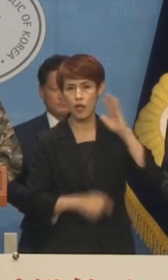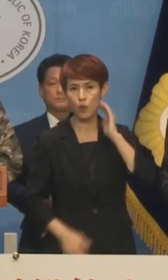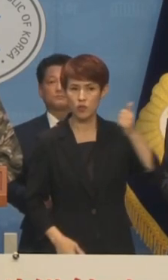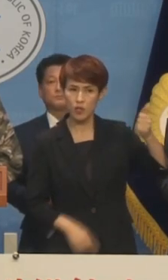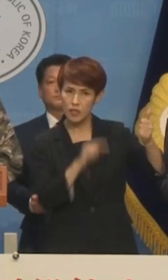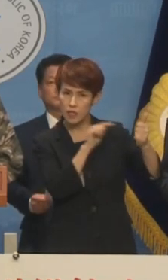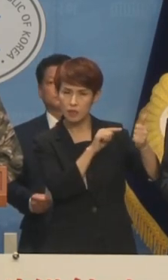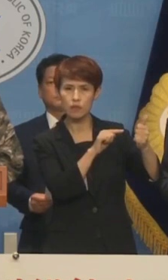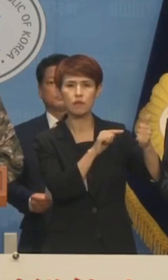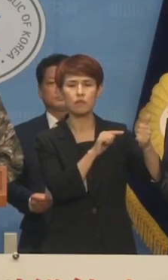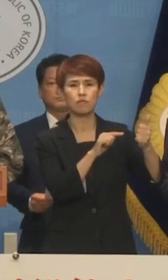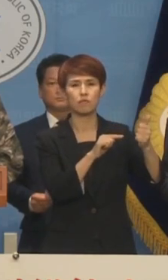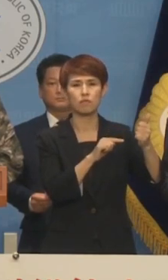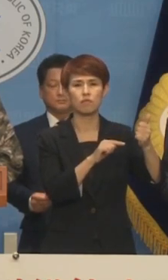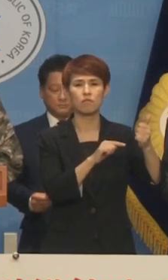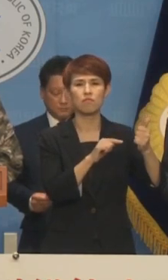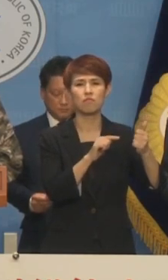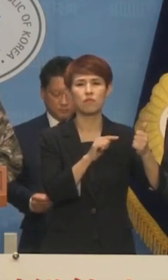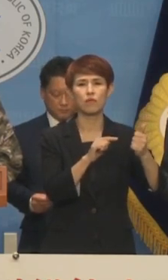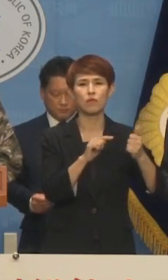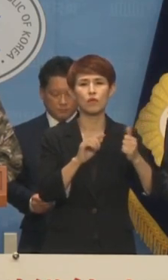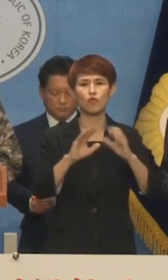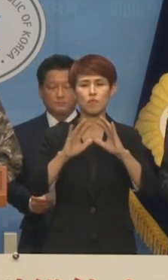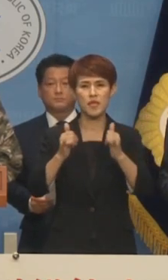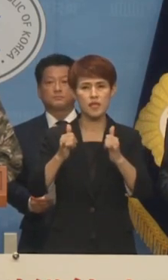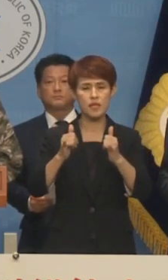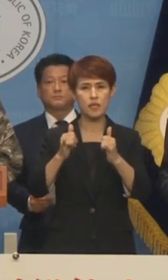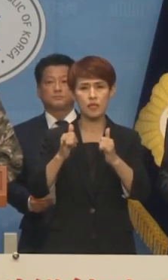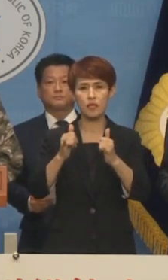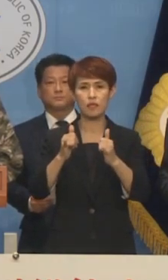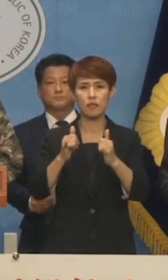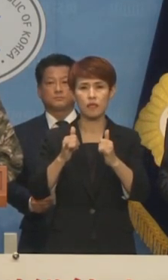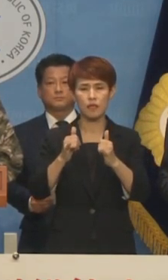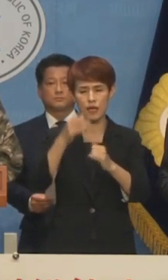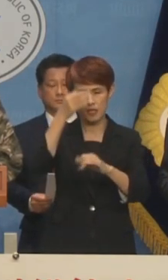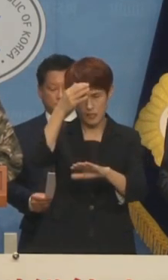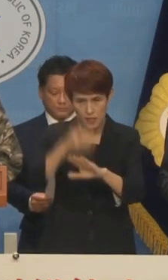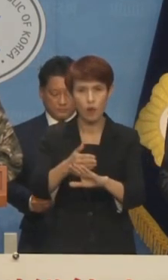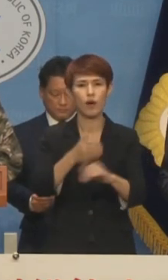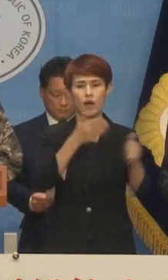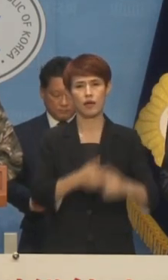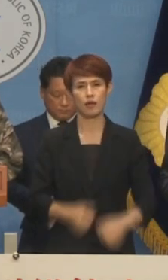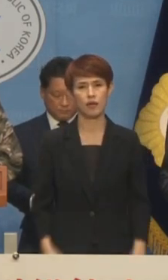대통령실은 더 이상 국민 오롱 말고 이제라도 사과하라.